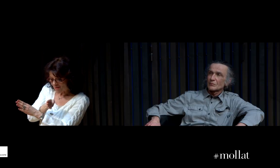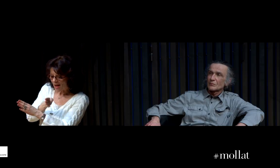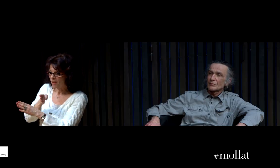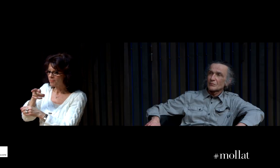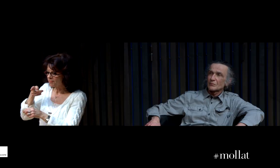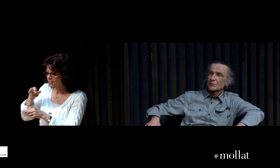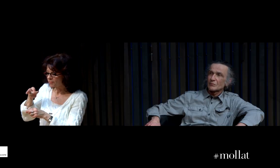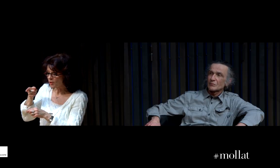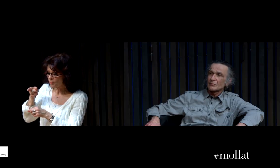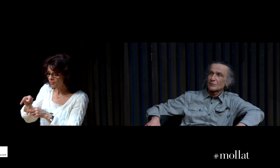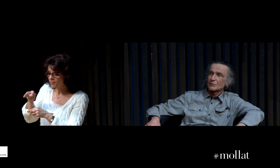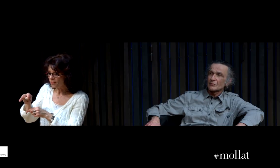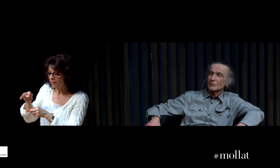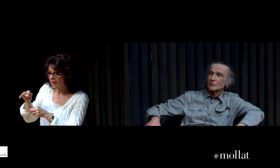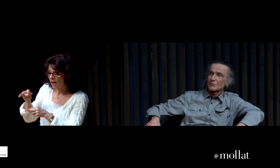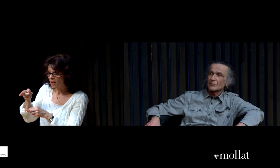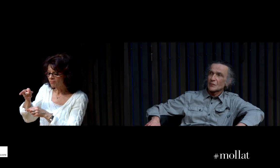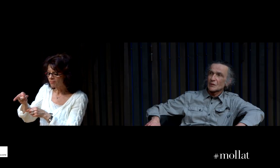ans...